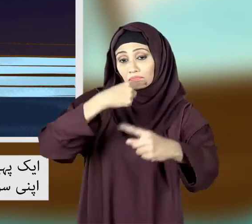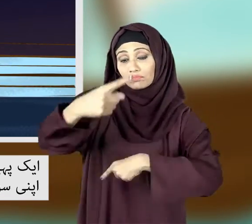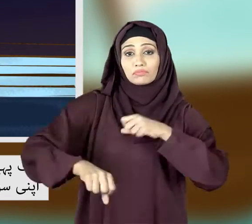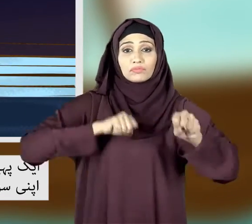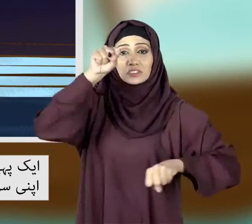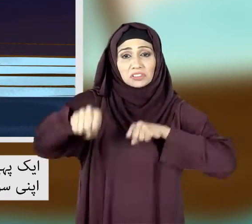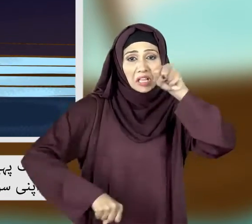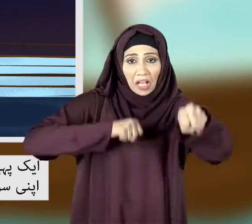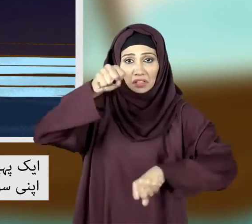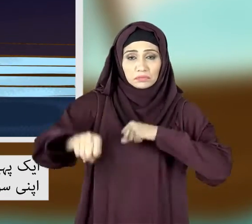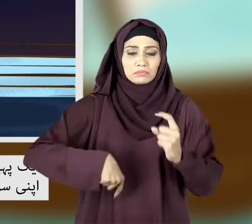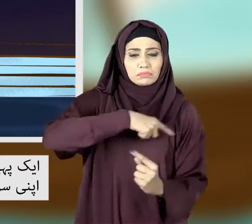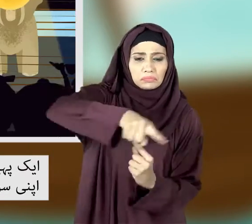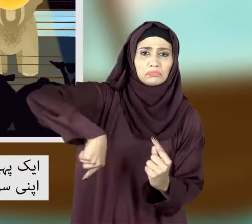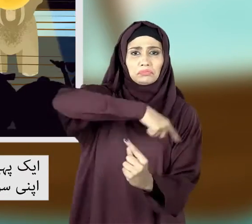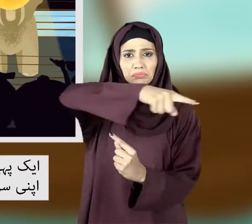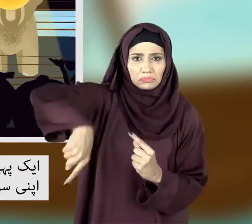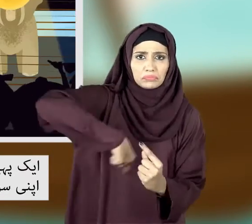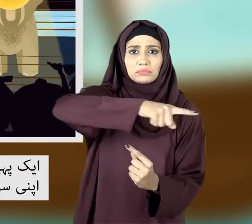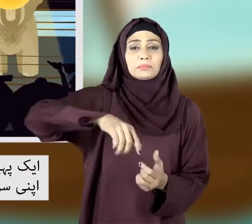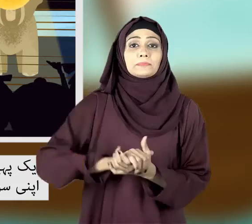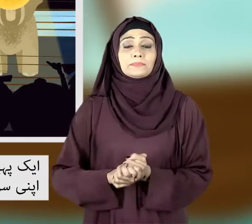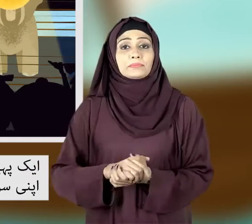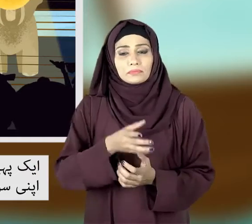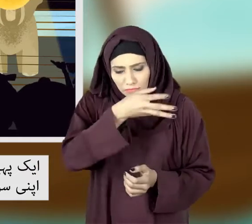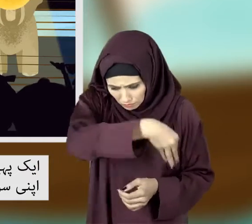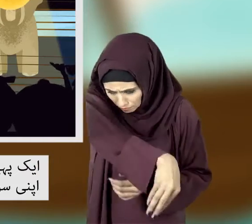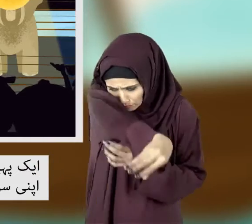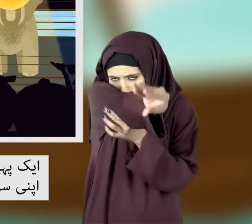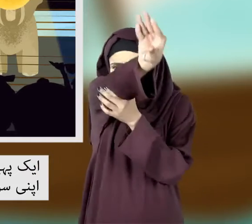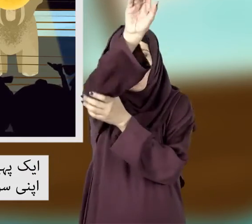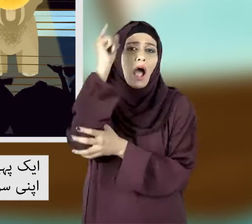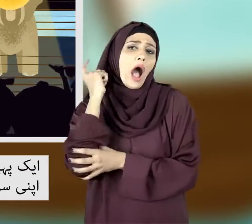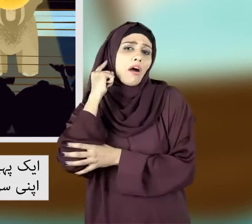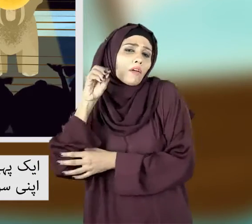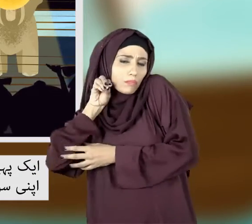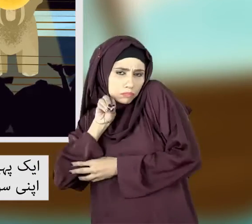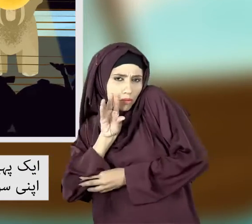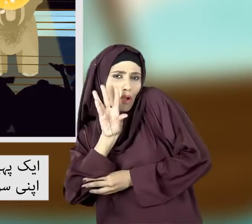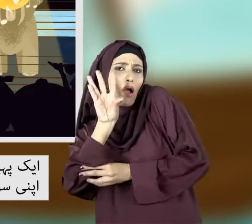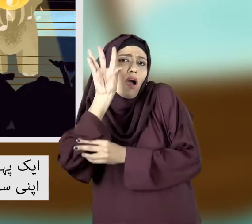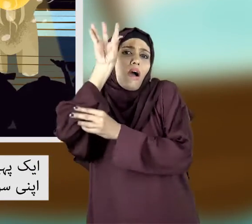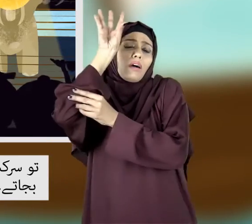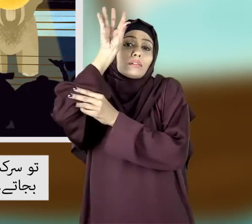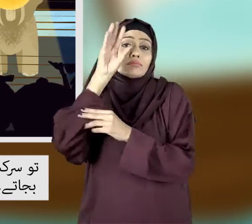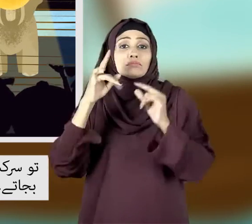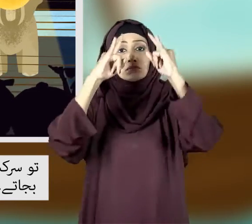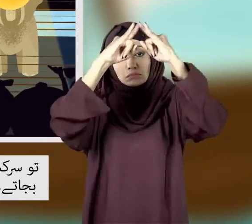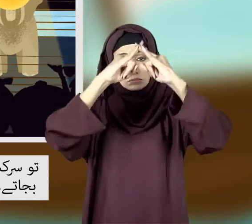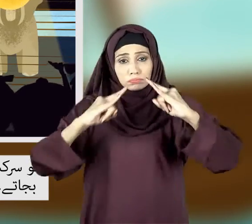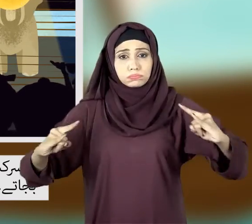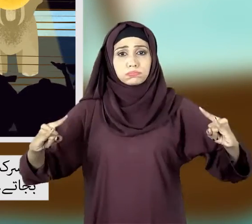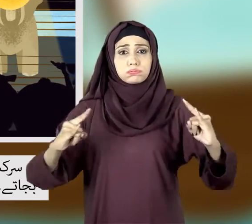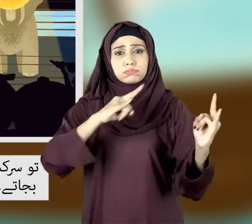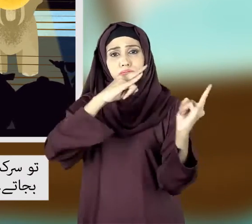والی سائیکل پر ایک دائرے میں گھومتے، اپنی سونڈ اٹھا کر زور سے آواز نکالتے تو سرکس کا